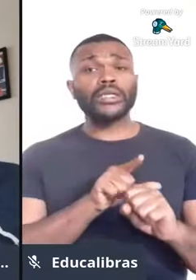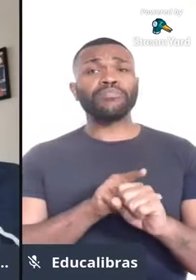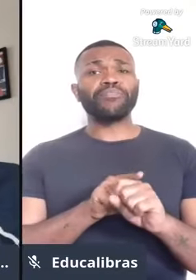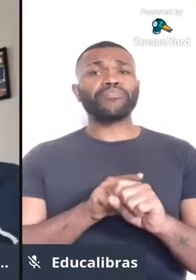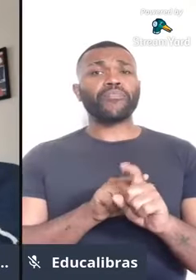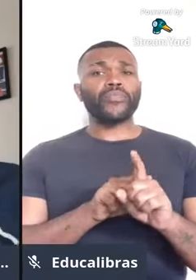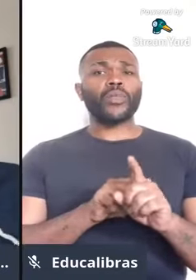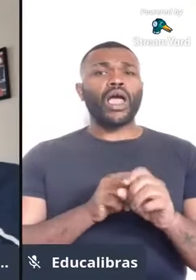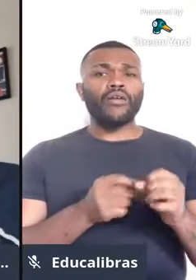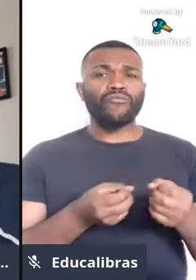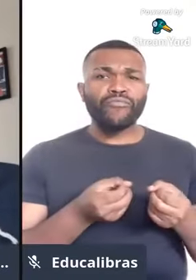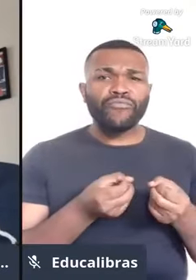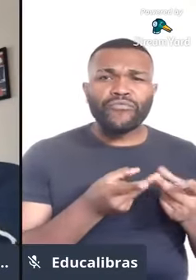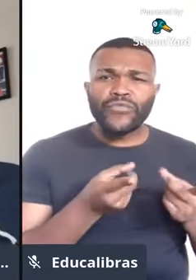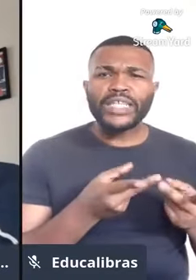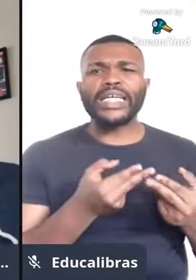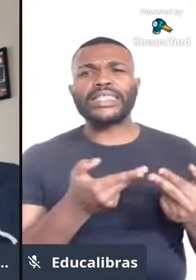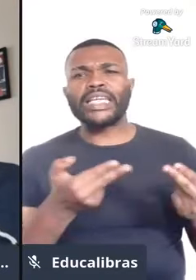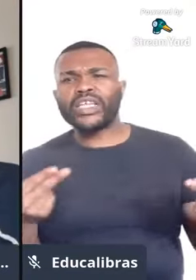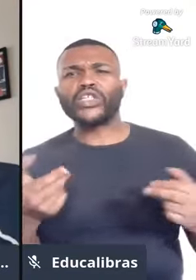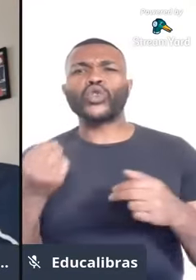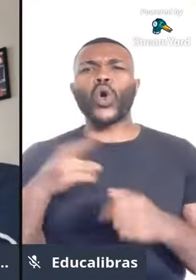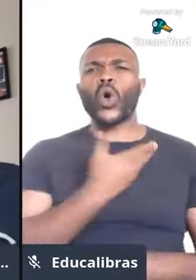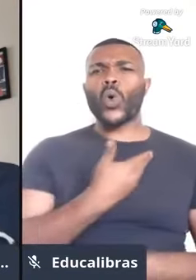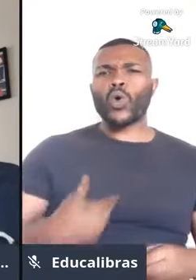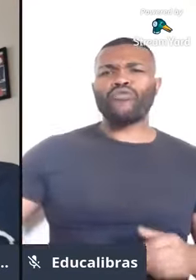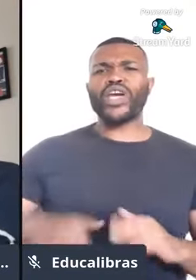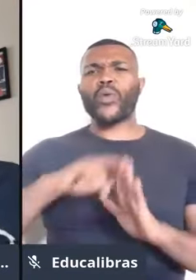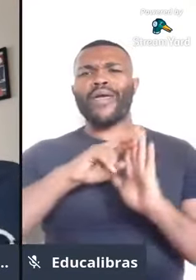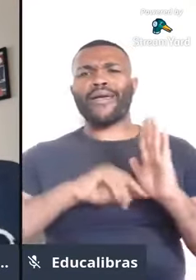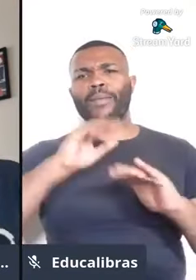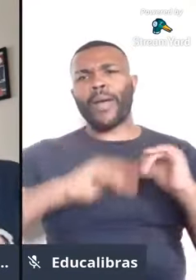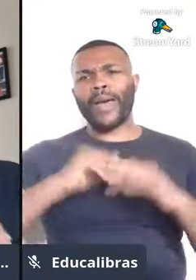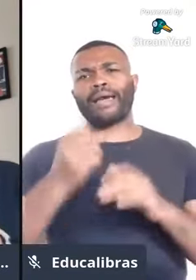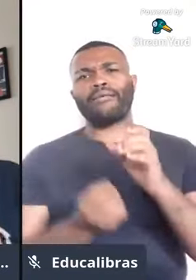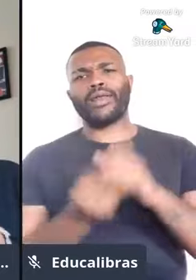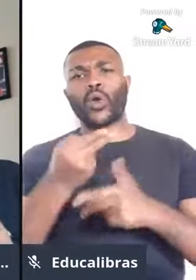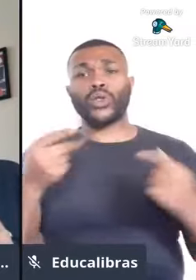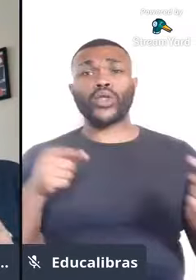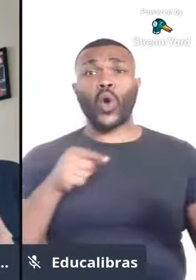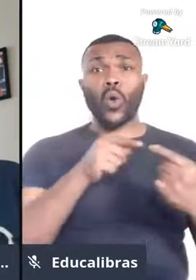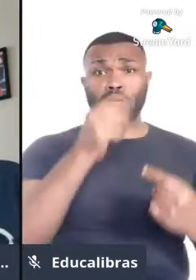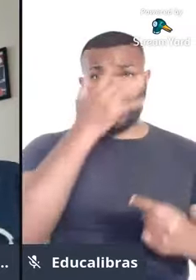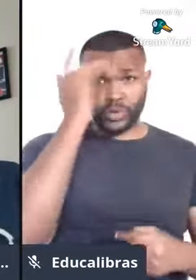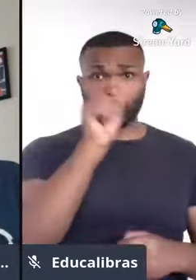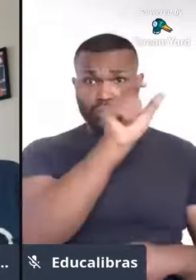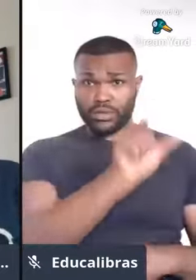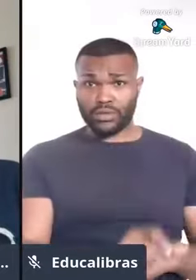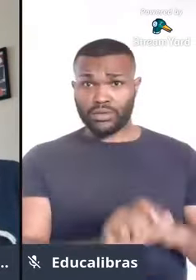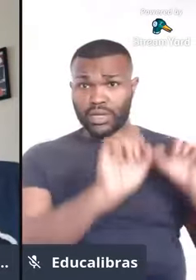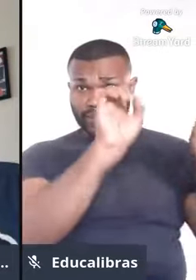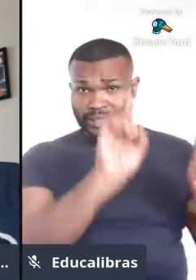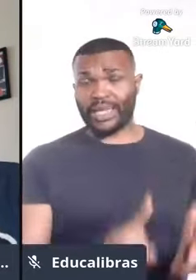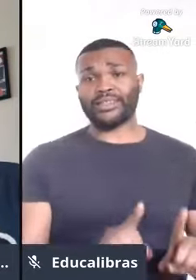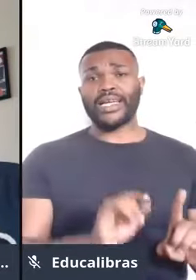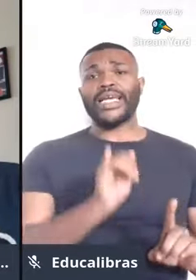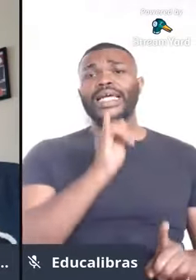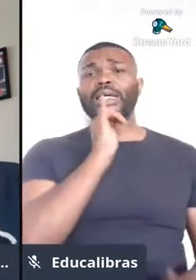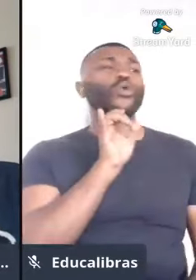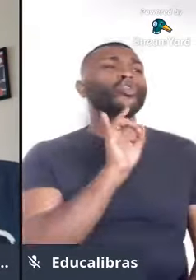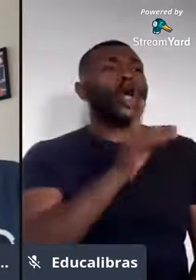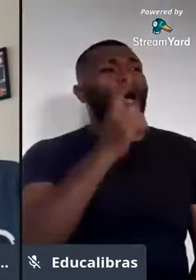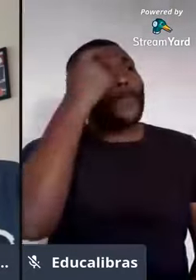produtos, serviços, políticas públicas de qualidade, informação e tudo mais, se você tirar o foco na deficiência e colocar o foco na